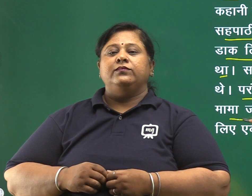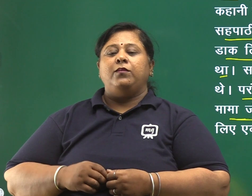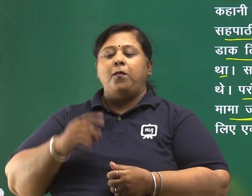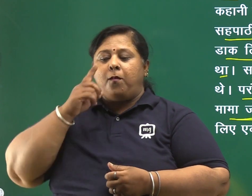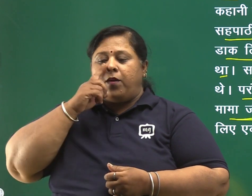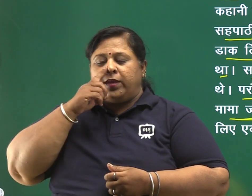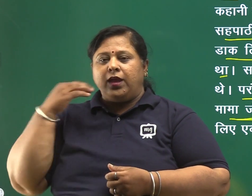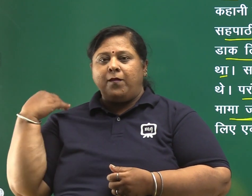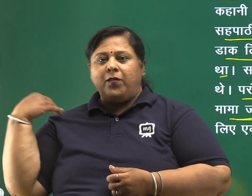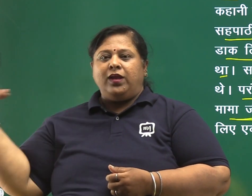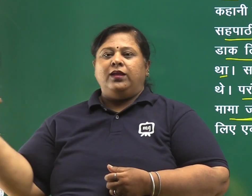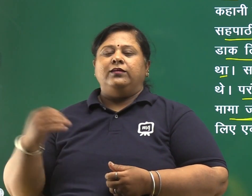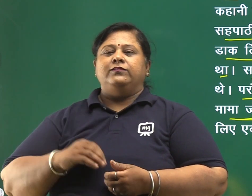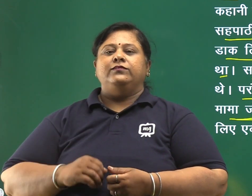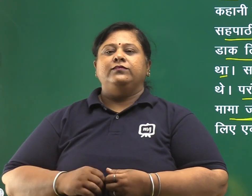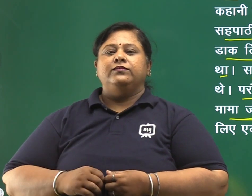मामा जी ने